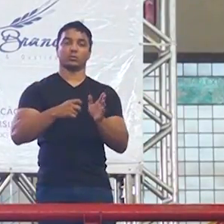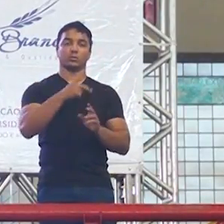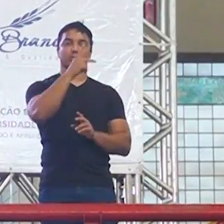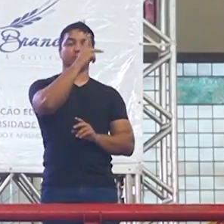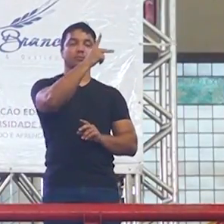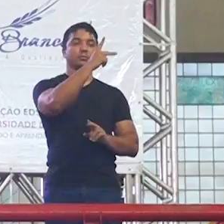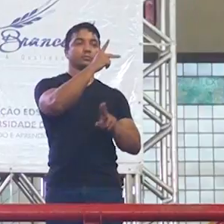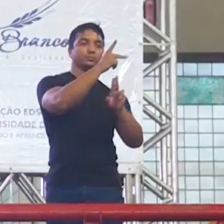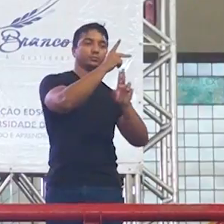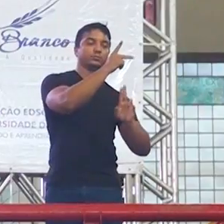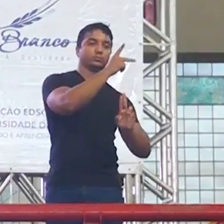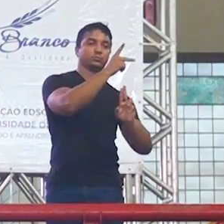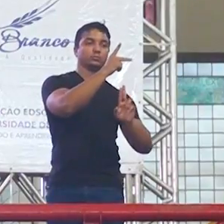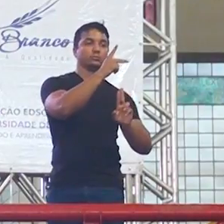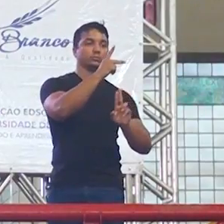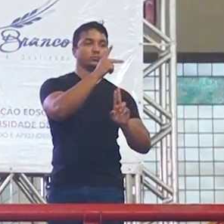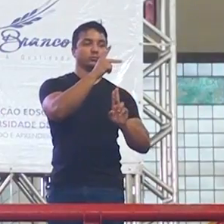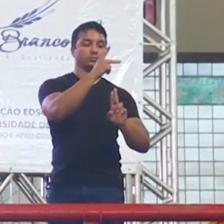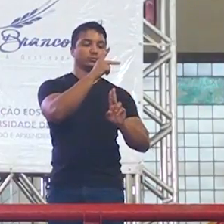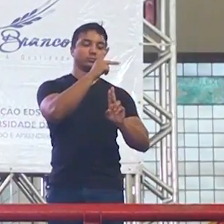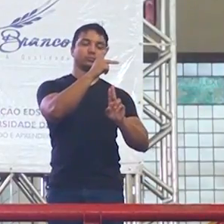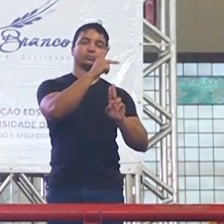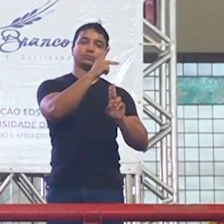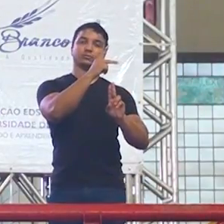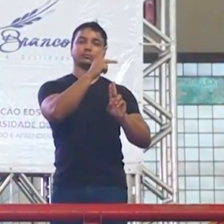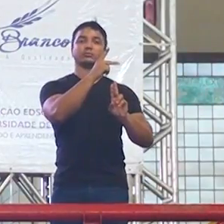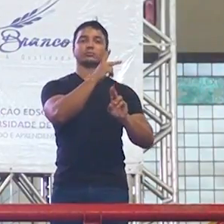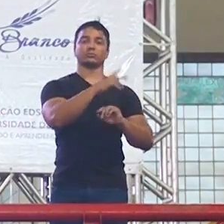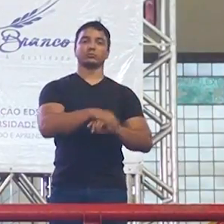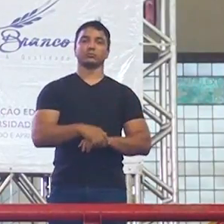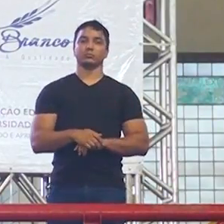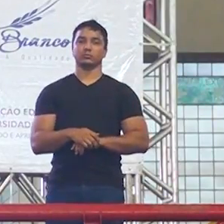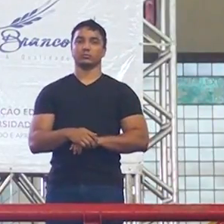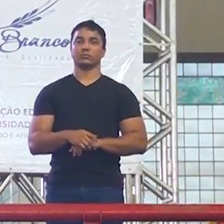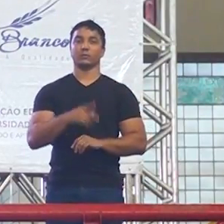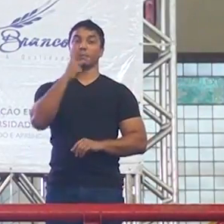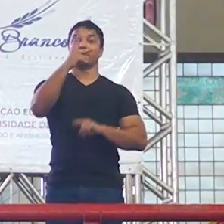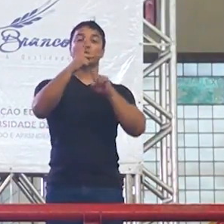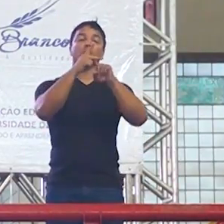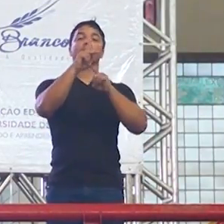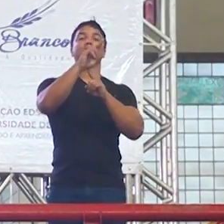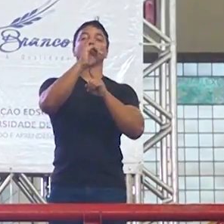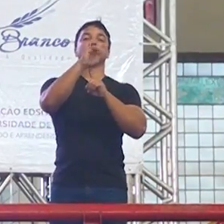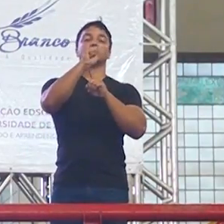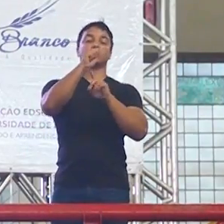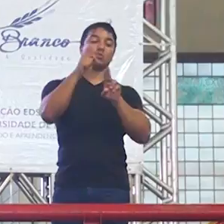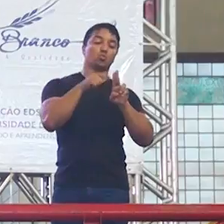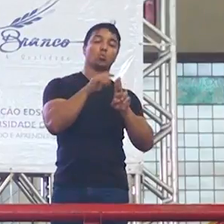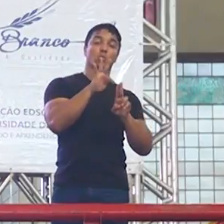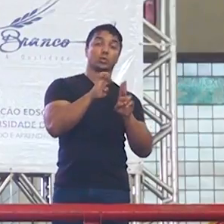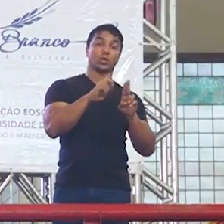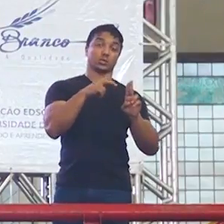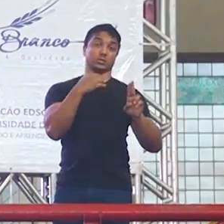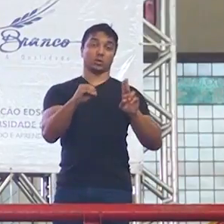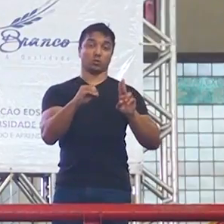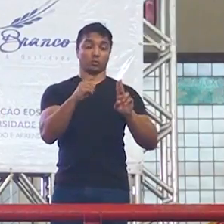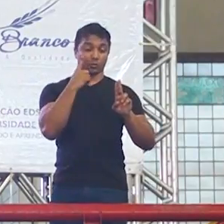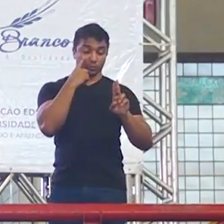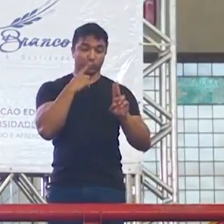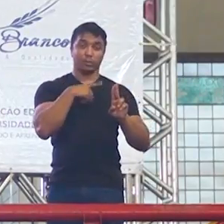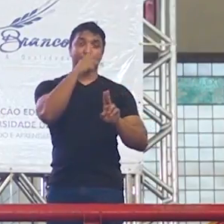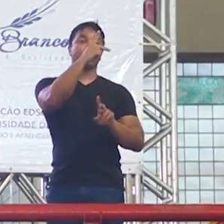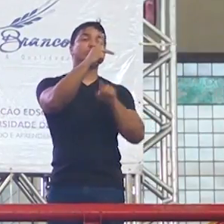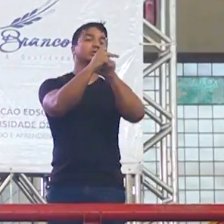I igual a quem? P sobre U, certo? P é a potência, U é a tensão. Faz um favor para mim. Quanto